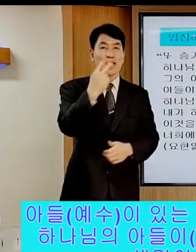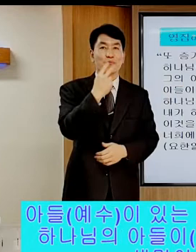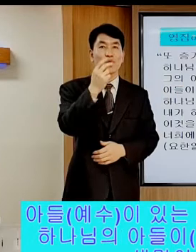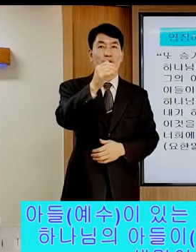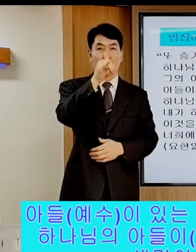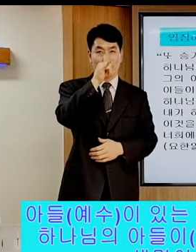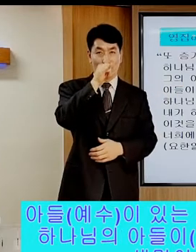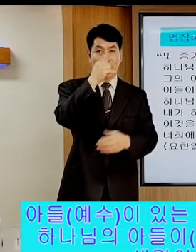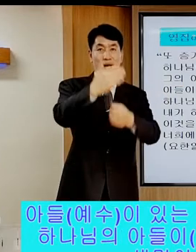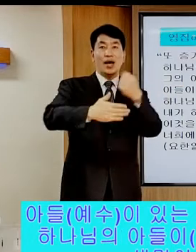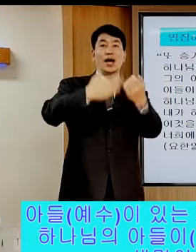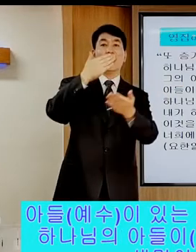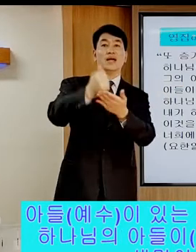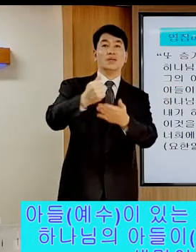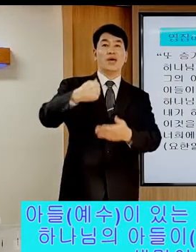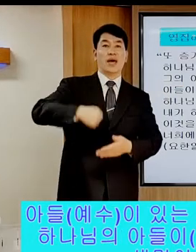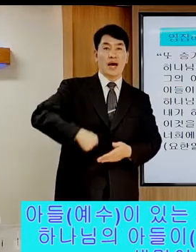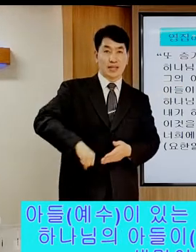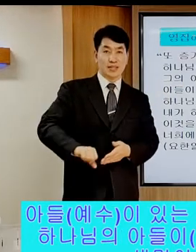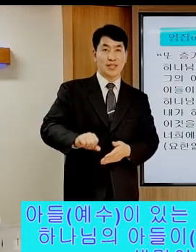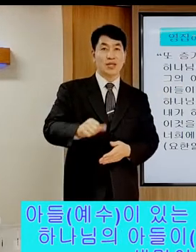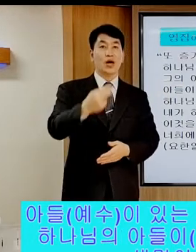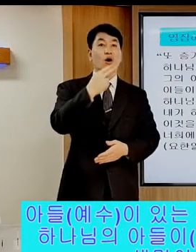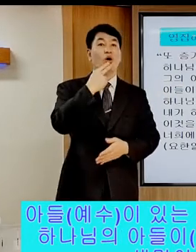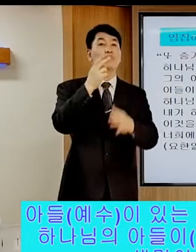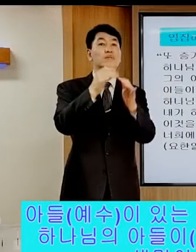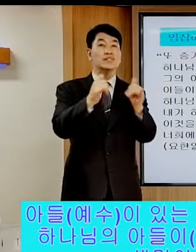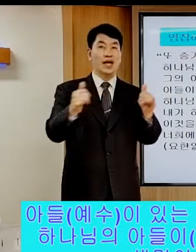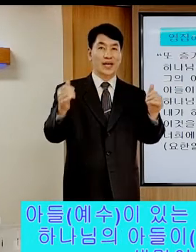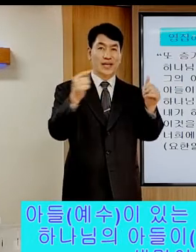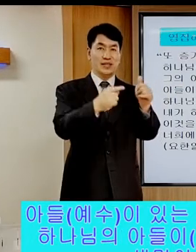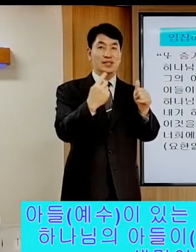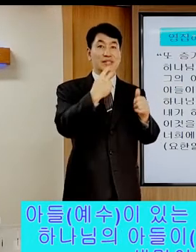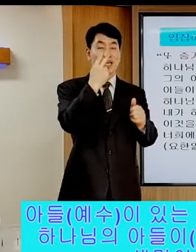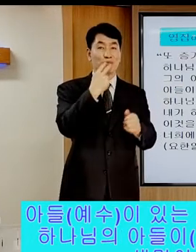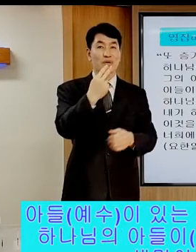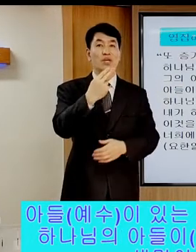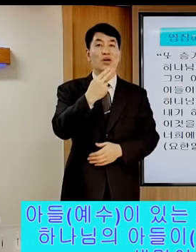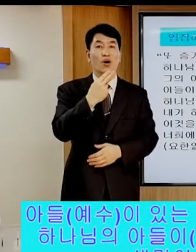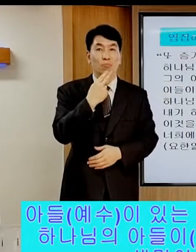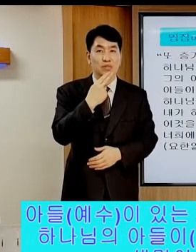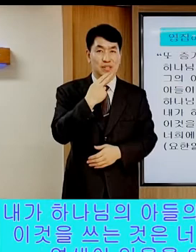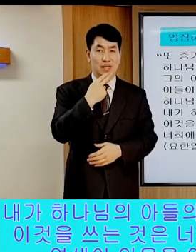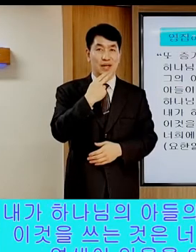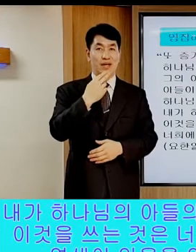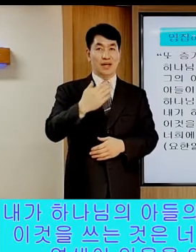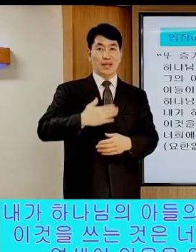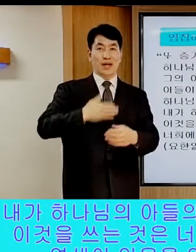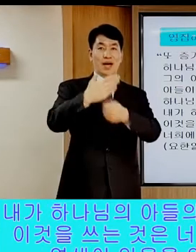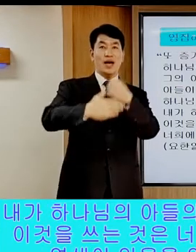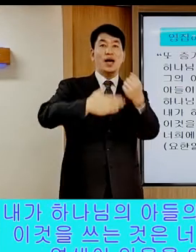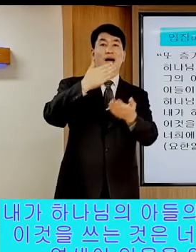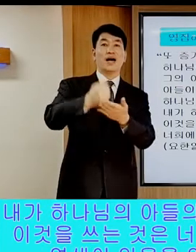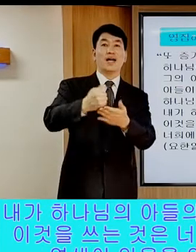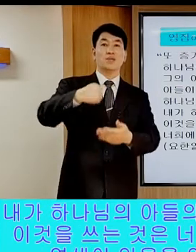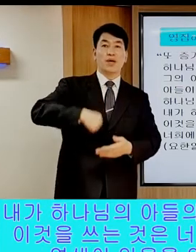생명이 있고 하나님의 아들이 없는 자에게는 생명이 없느니라. 내가 하나님의